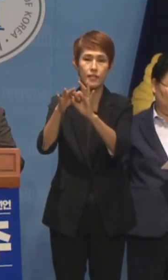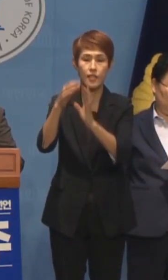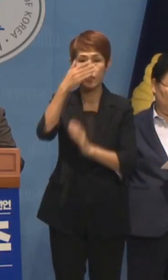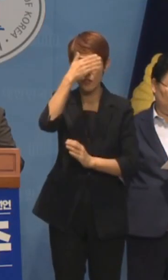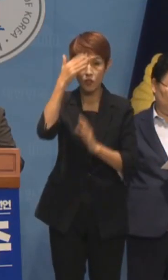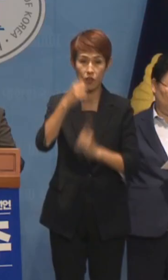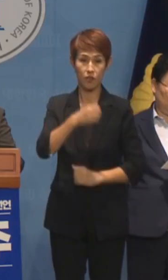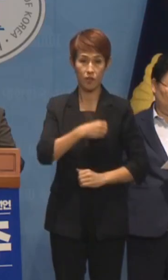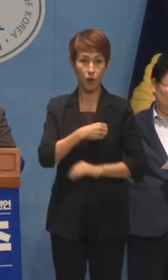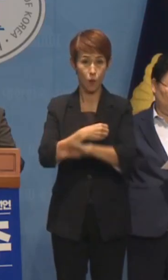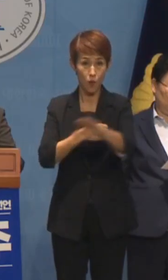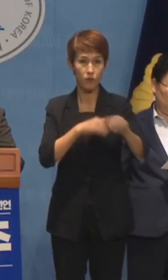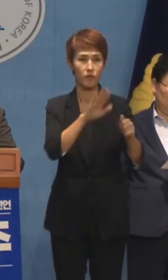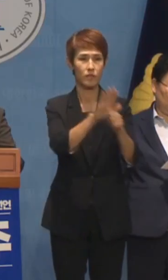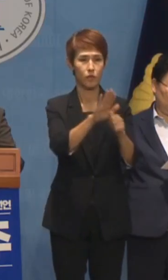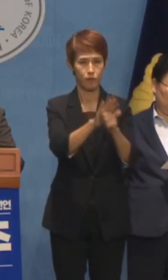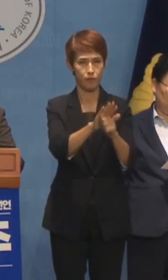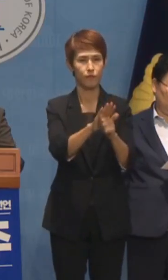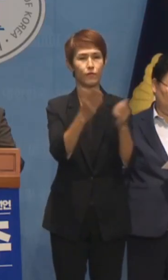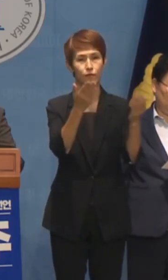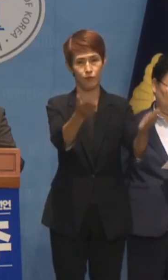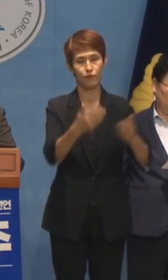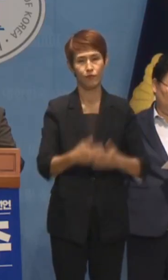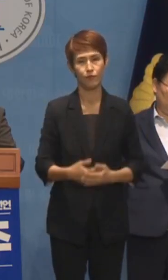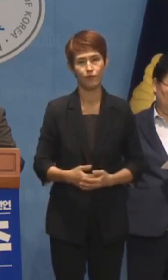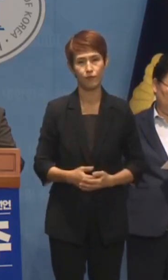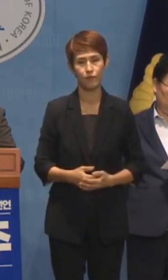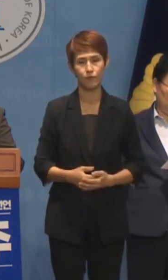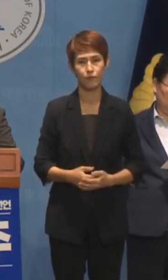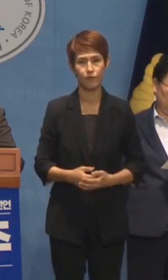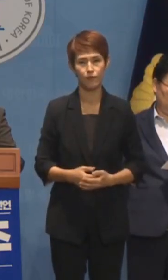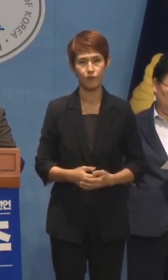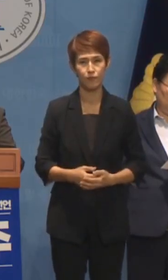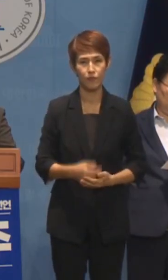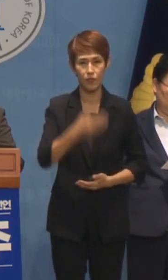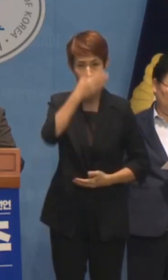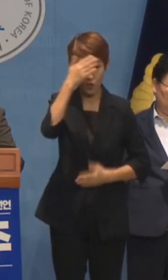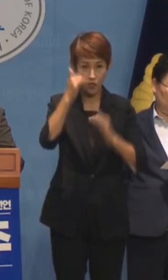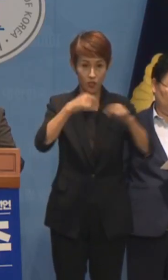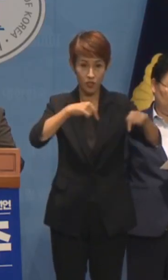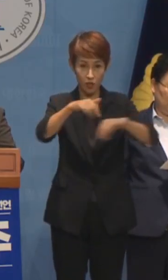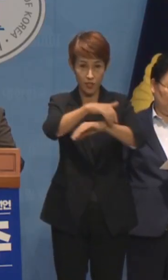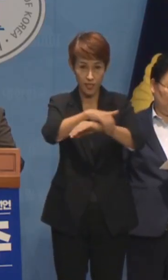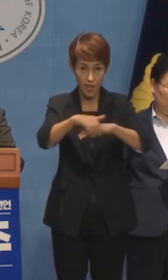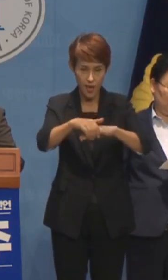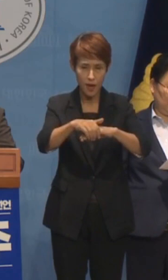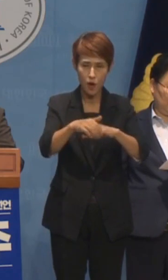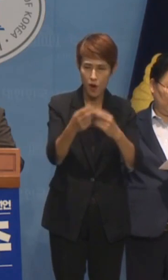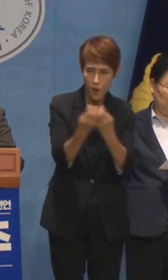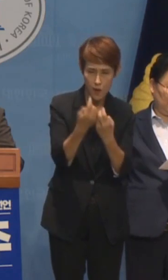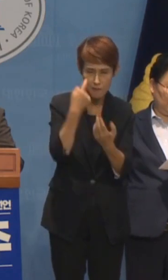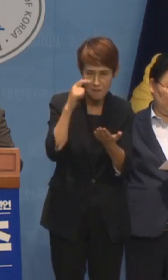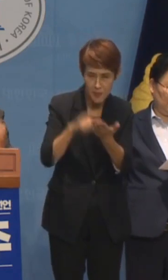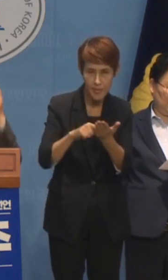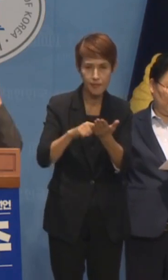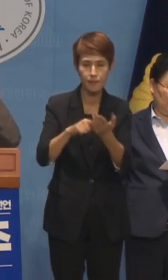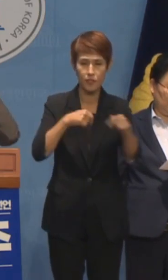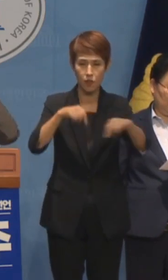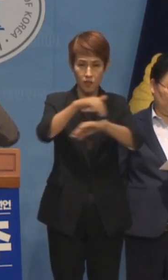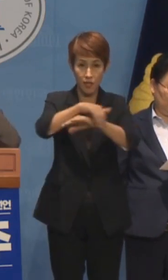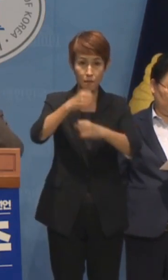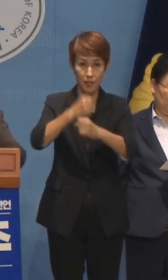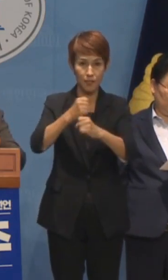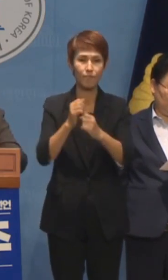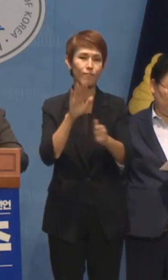청년 당원 지원 체계를 구축하고 또 체감도 높은 청년 정책을 발굴하고 정책화할 수 있도록 지원할